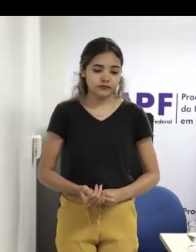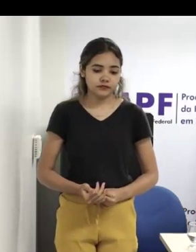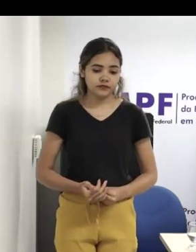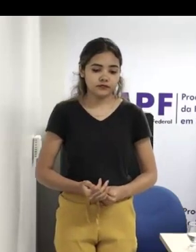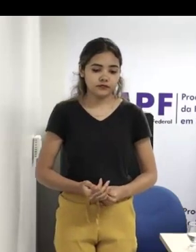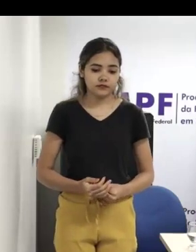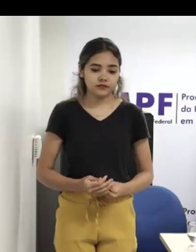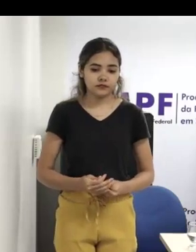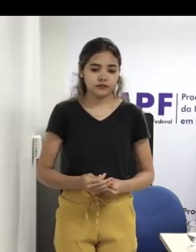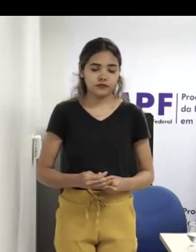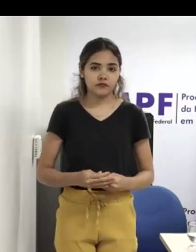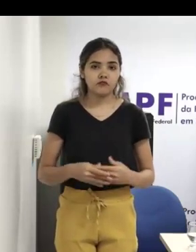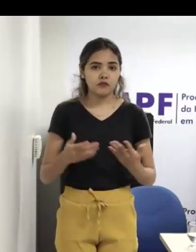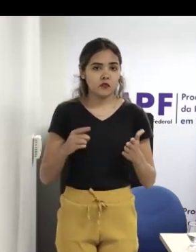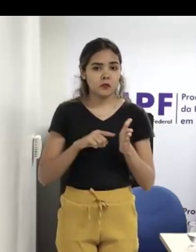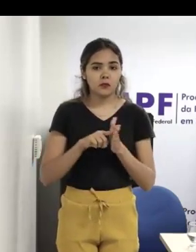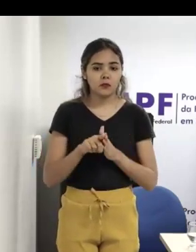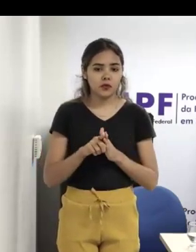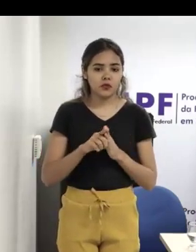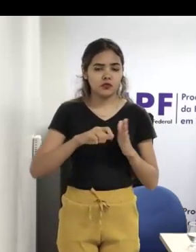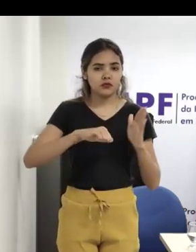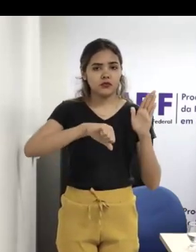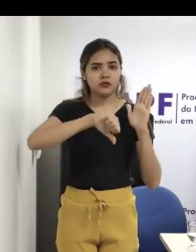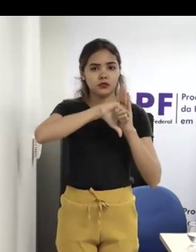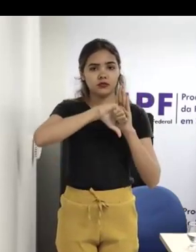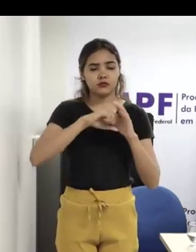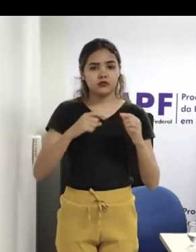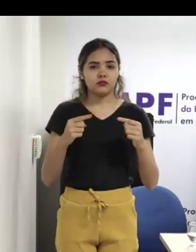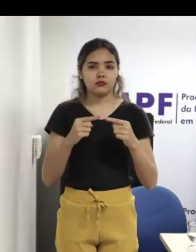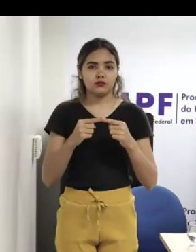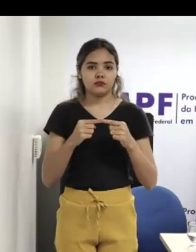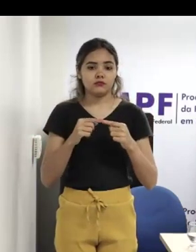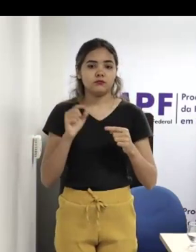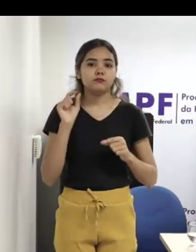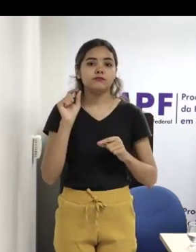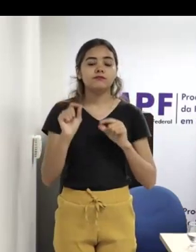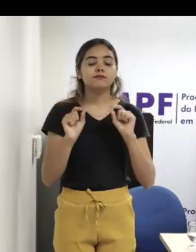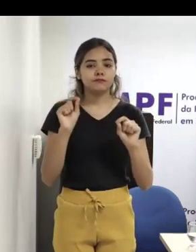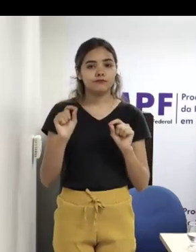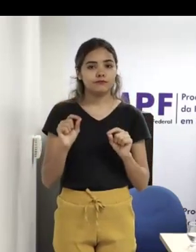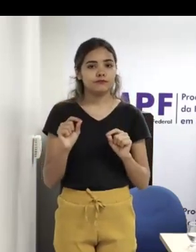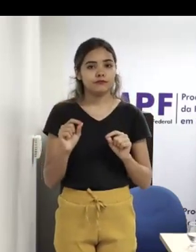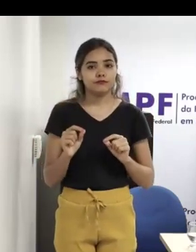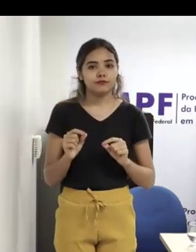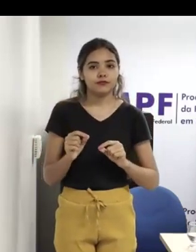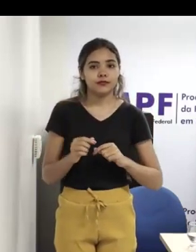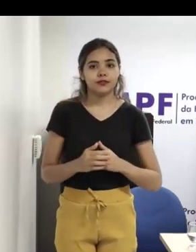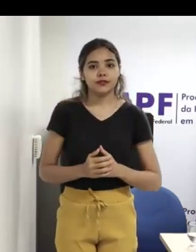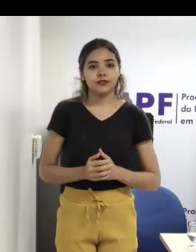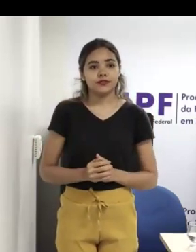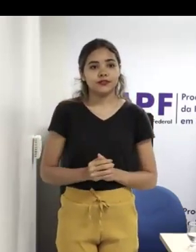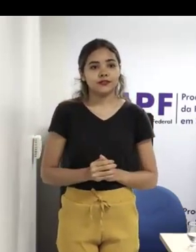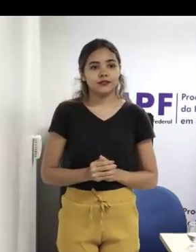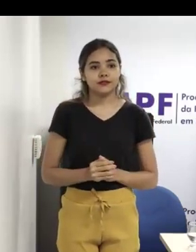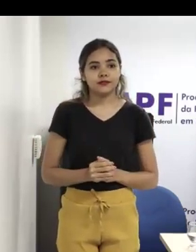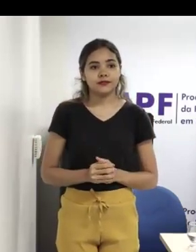excelente pergunta primeiro eu tô muito honrado com a com o interesse a presença do Colégio de Santa Clara eh tive